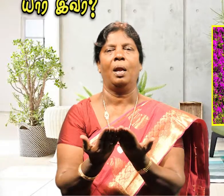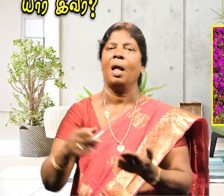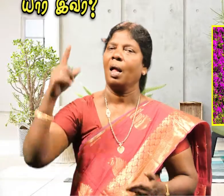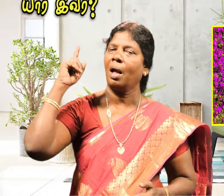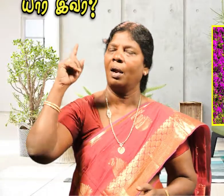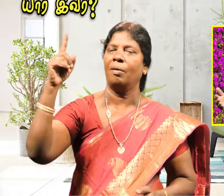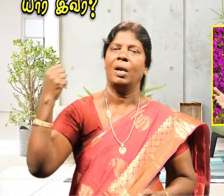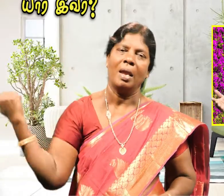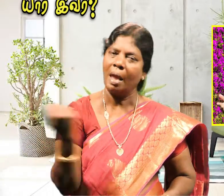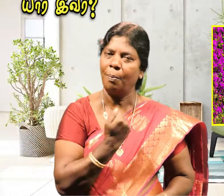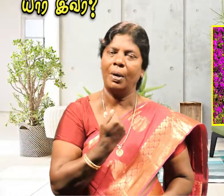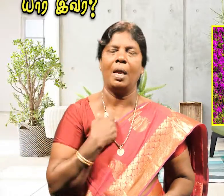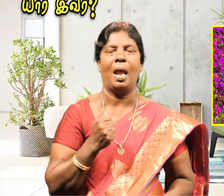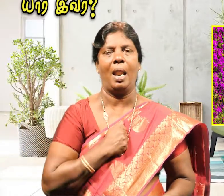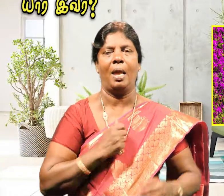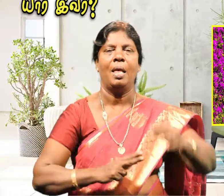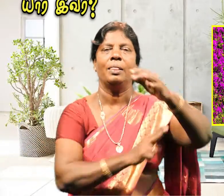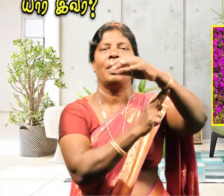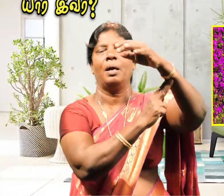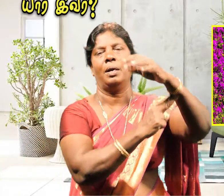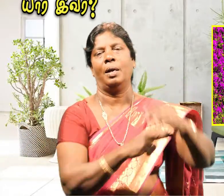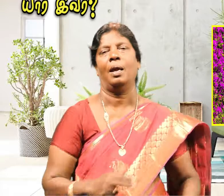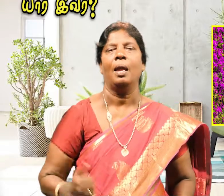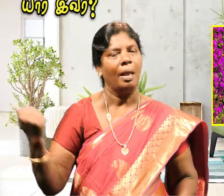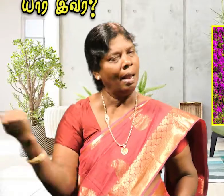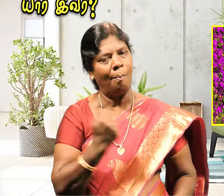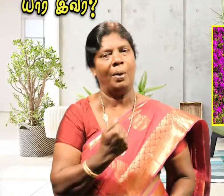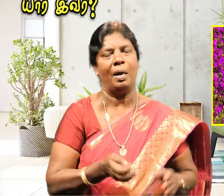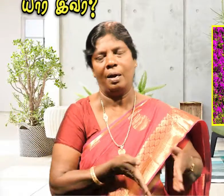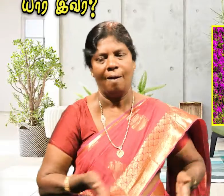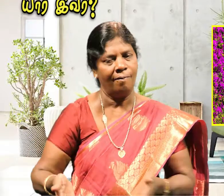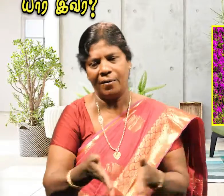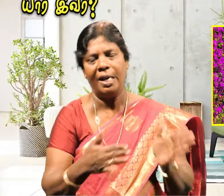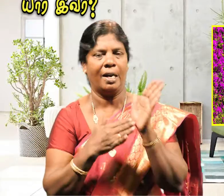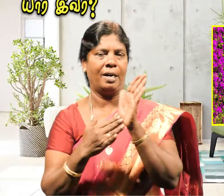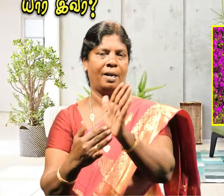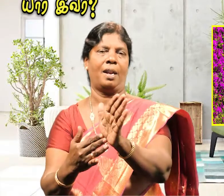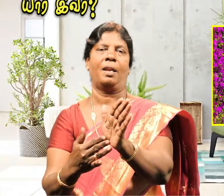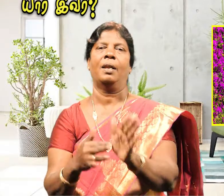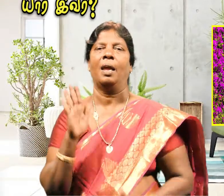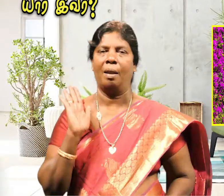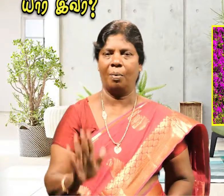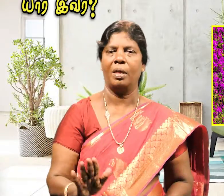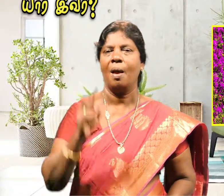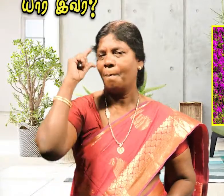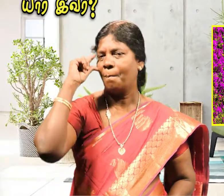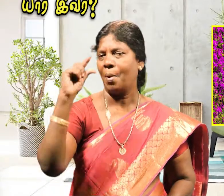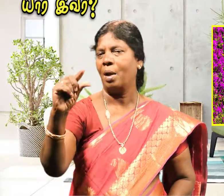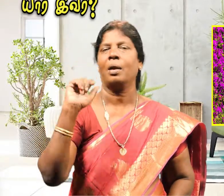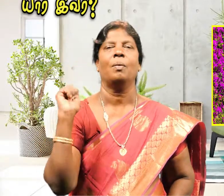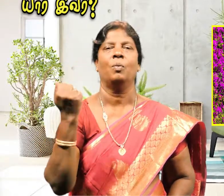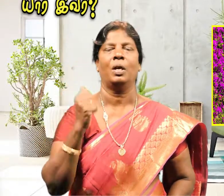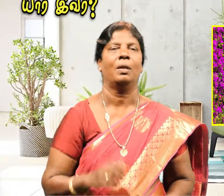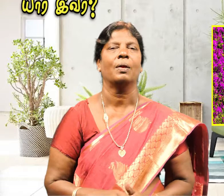சூழ்நிலைகளிலே கடவுள் எப்படி என்னை தாங்குகிறார், எப்படி என்னை வழிநடத்துகிறார் என்பதை